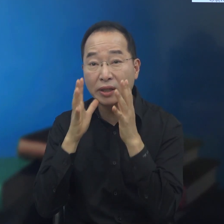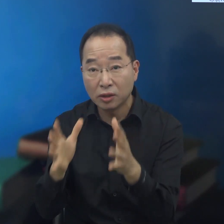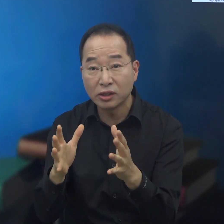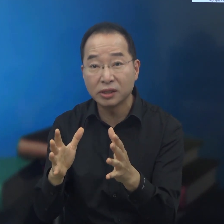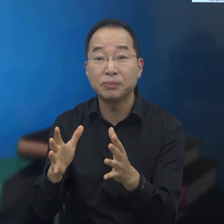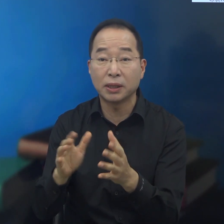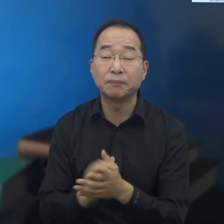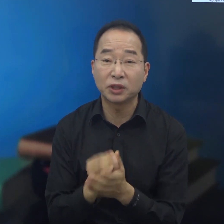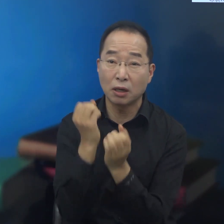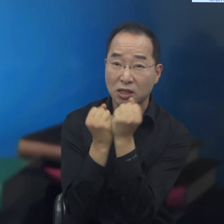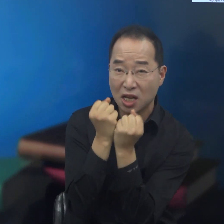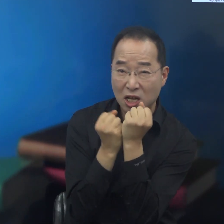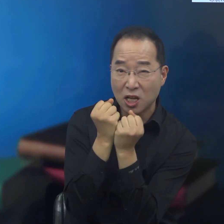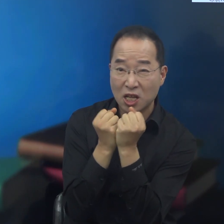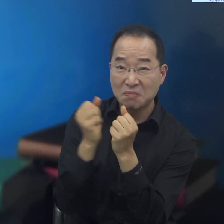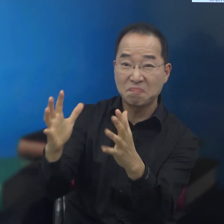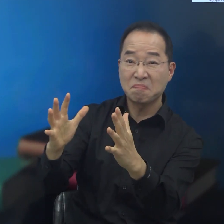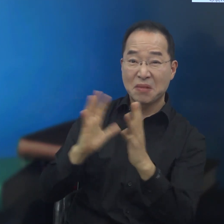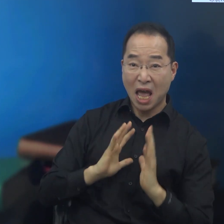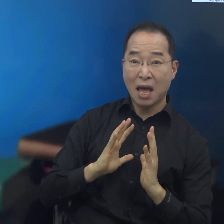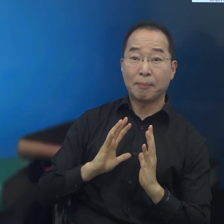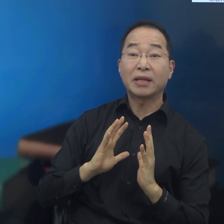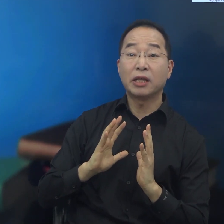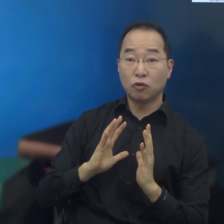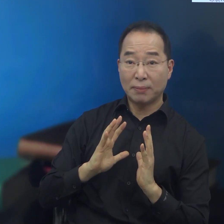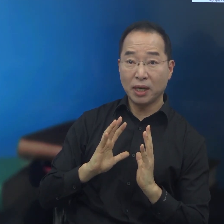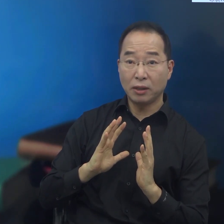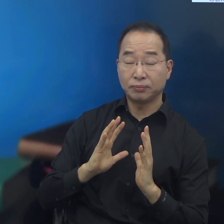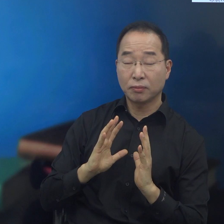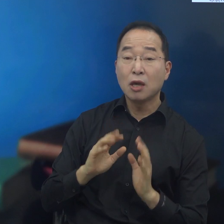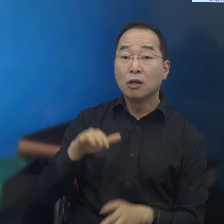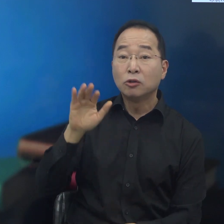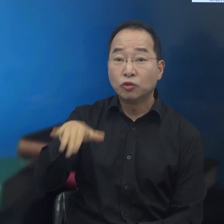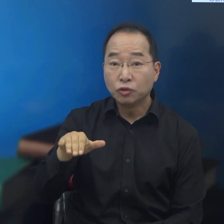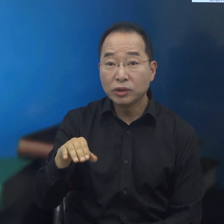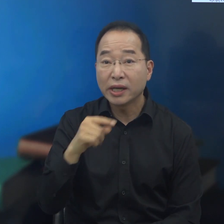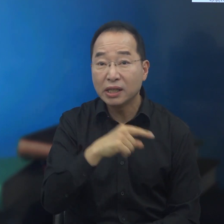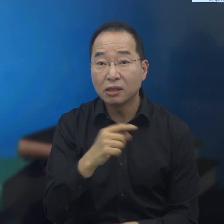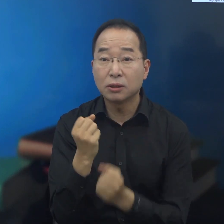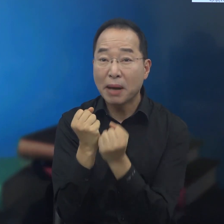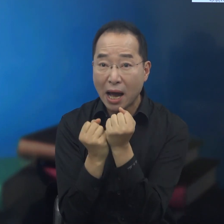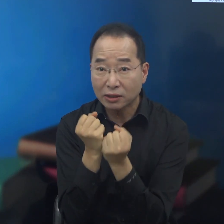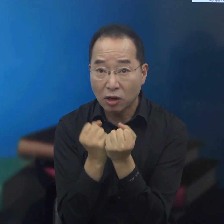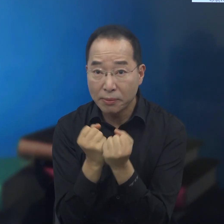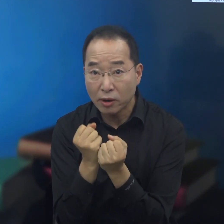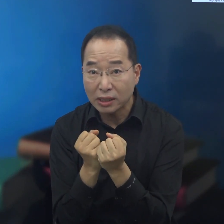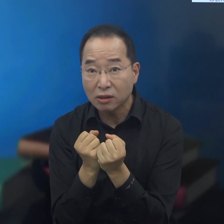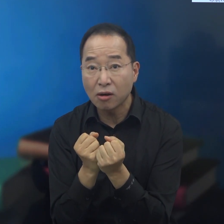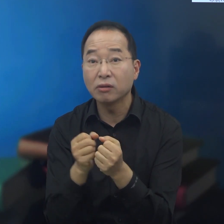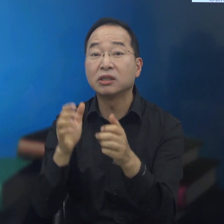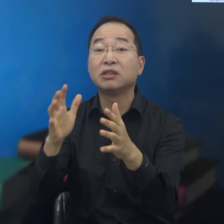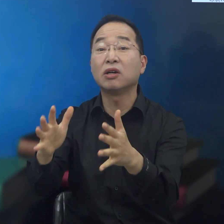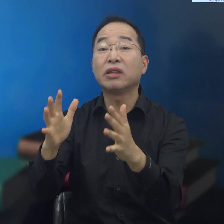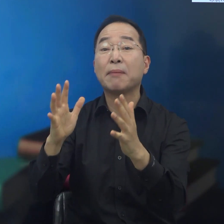이렇게 씁니다. 그래서 반대로 하면 누군가의 이것을 막 설명해서 드디어 내